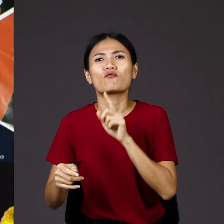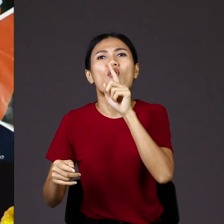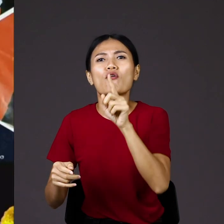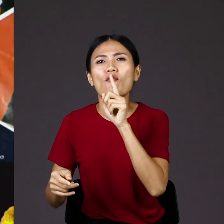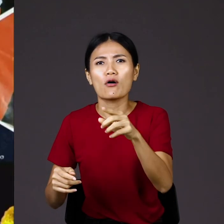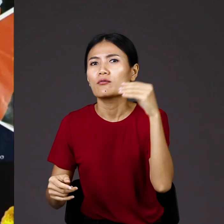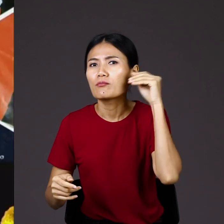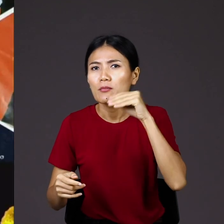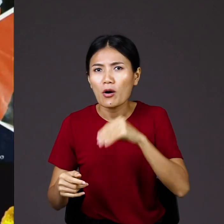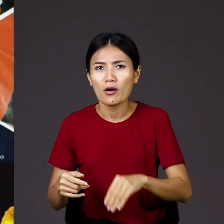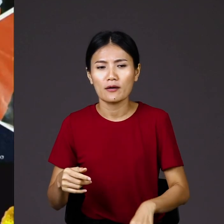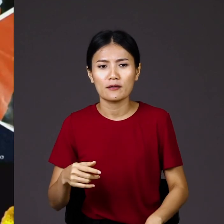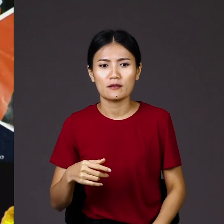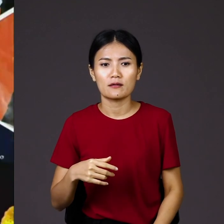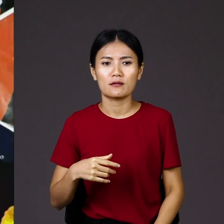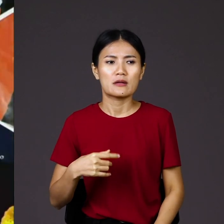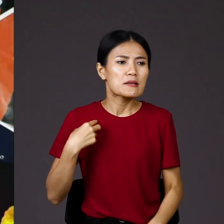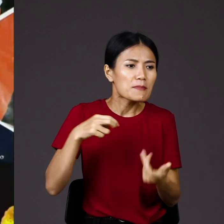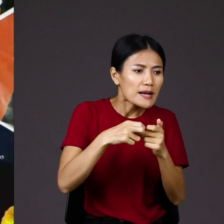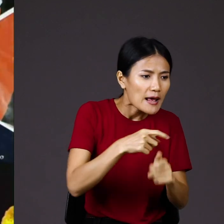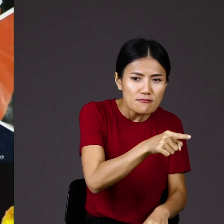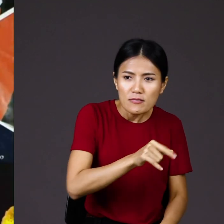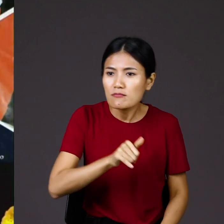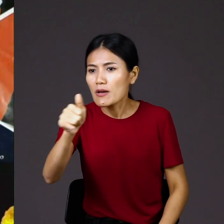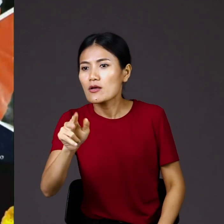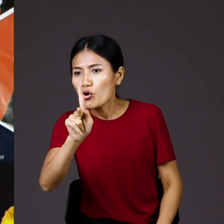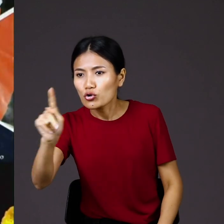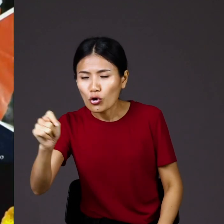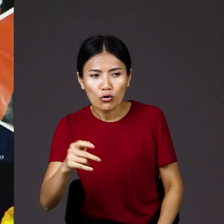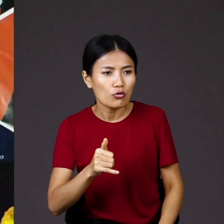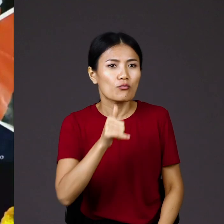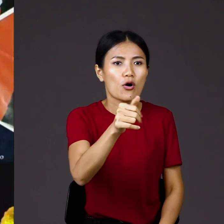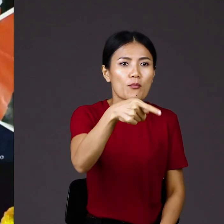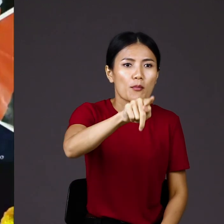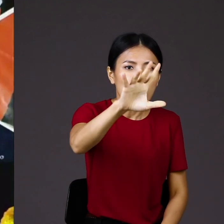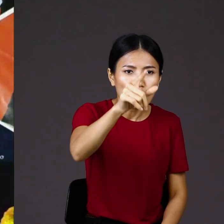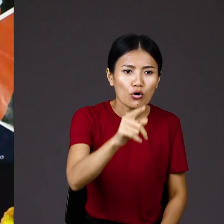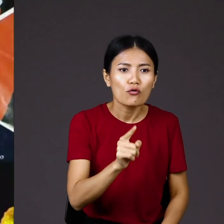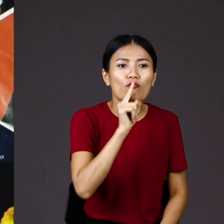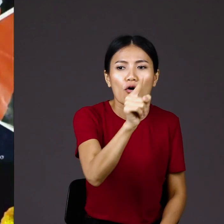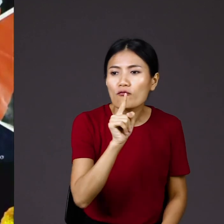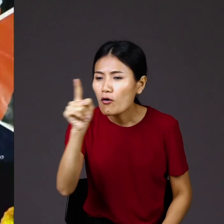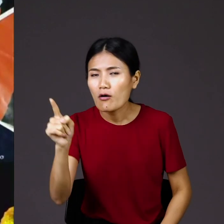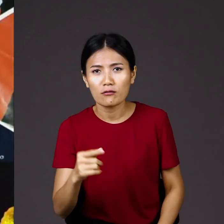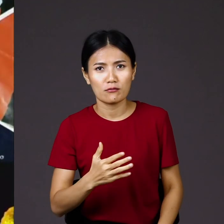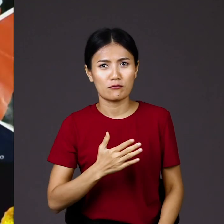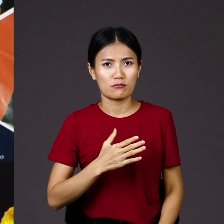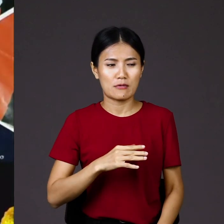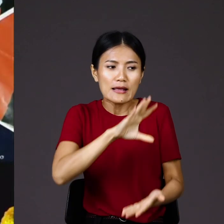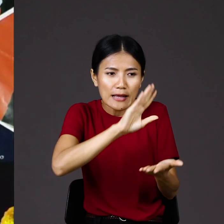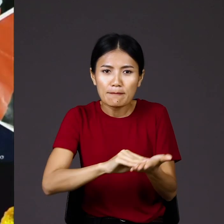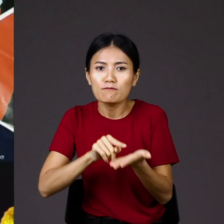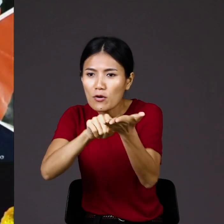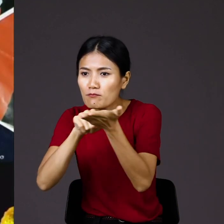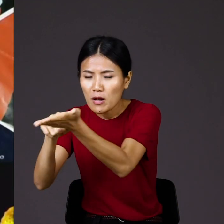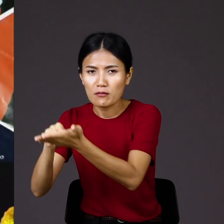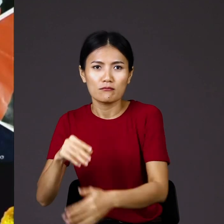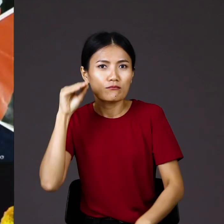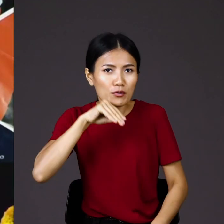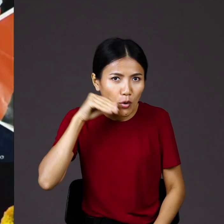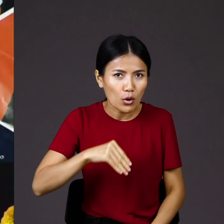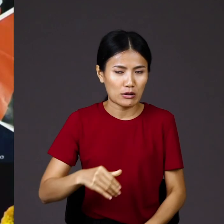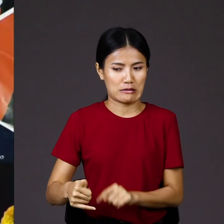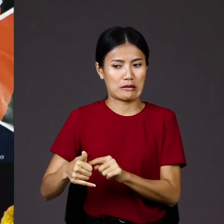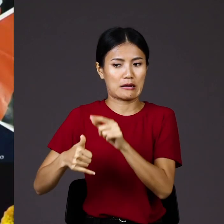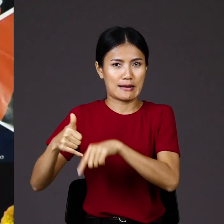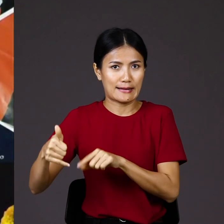องเรียนเก่งวิ่งไวครับมีเรื่องวิ่งไปสำนักงานกกต.วิ่งไปสำนักงานปปช.เร็วจริง